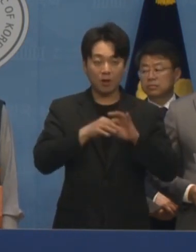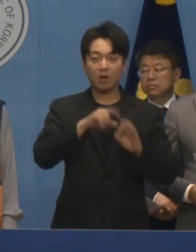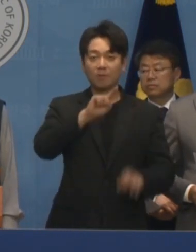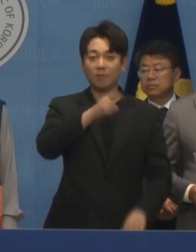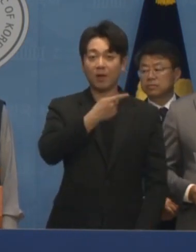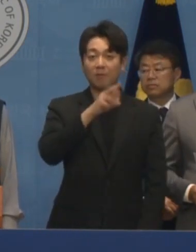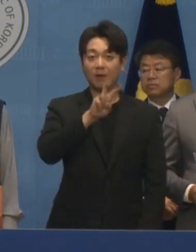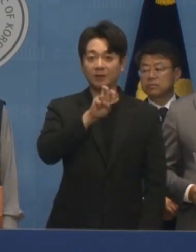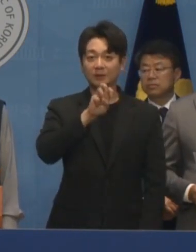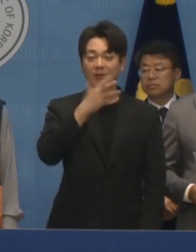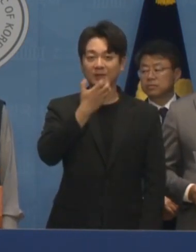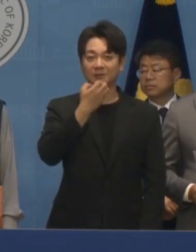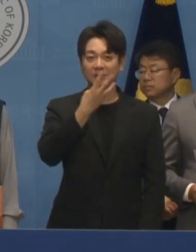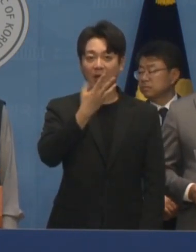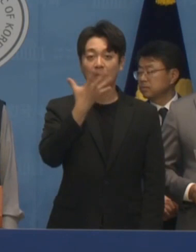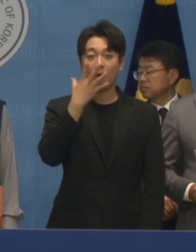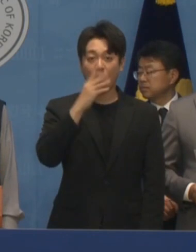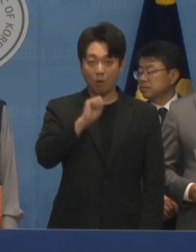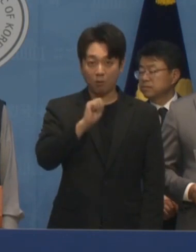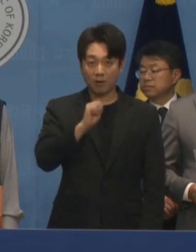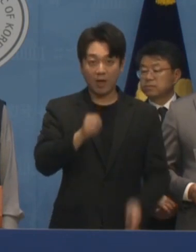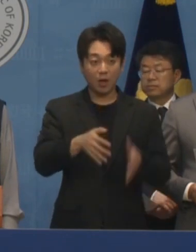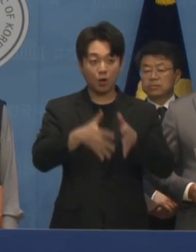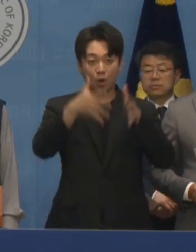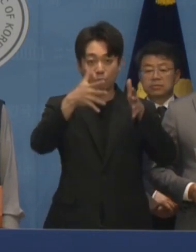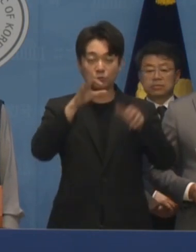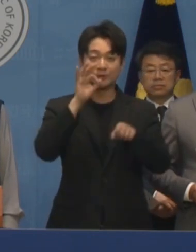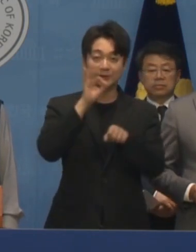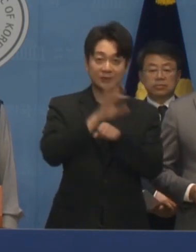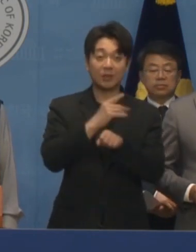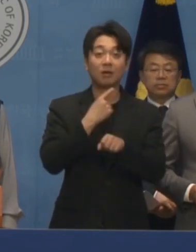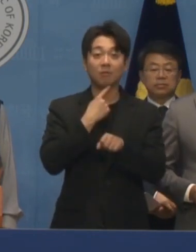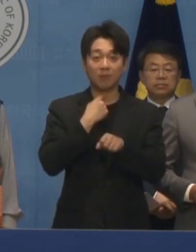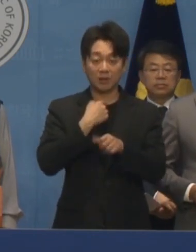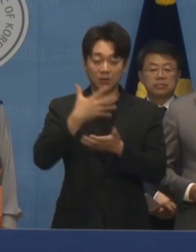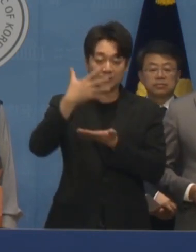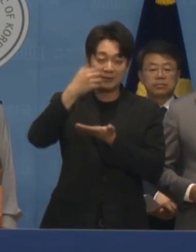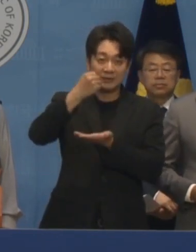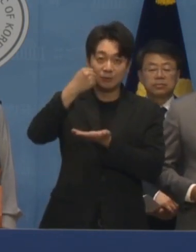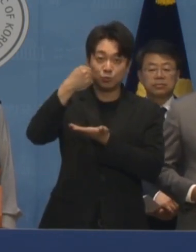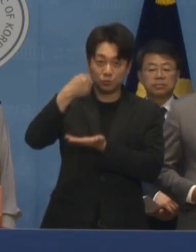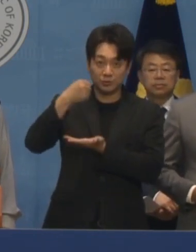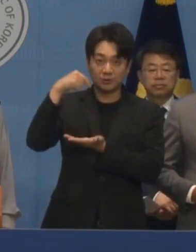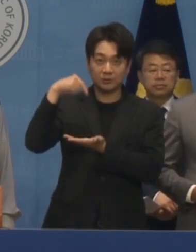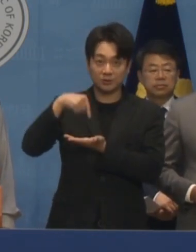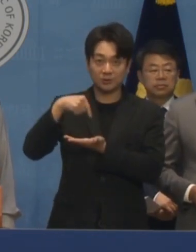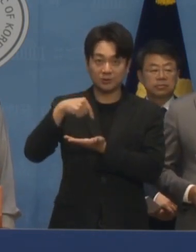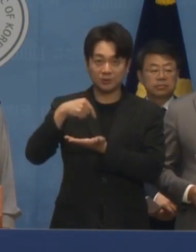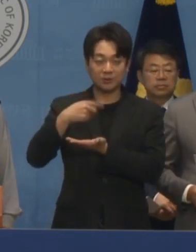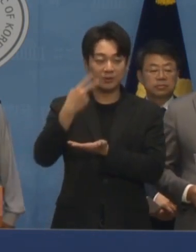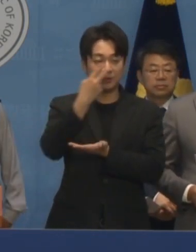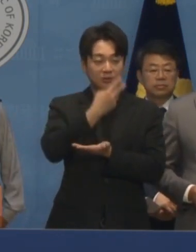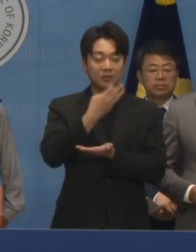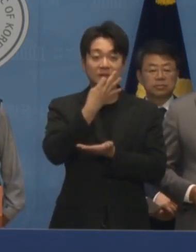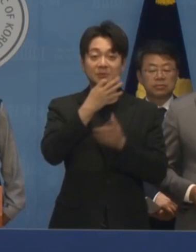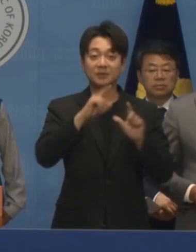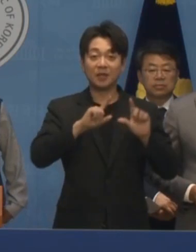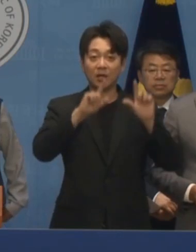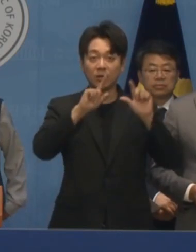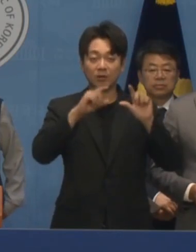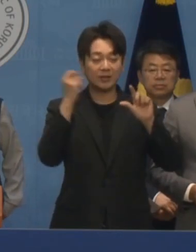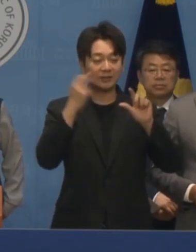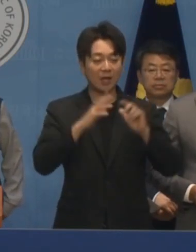183억에 매입해 가지고 있던 대유타워 건물 지분을 2014년 재건축 이후에